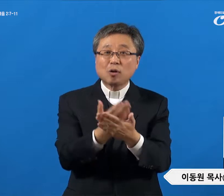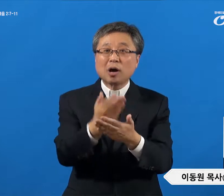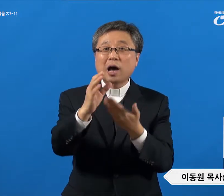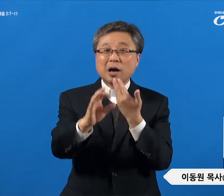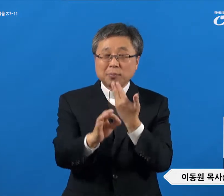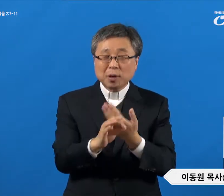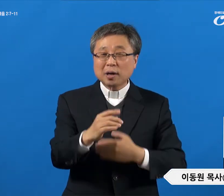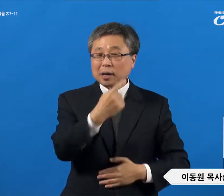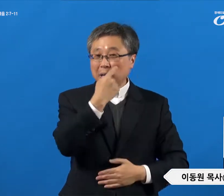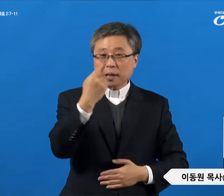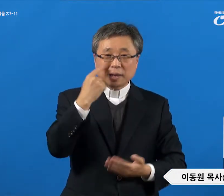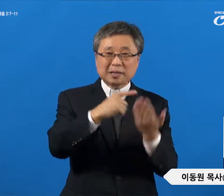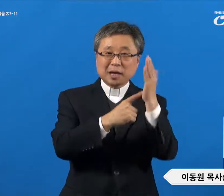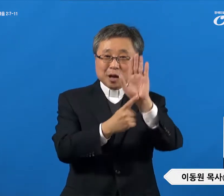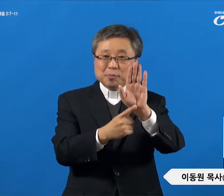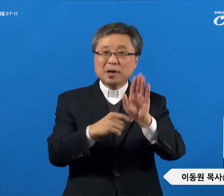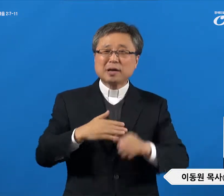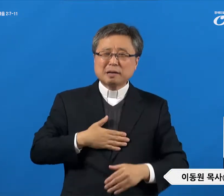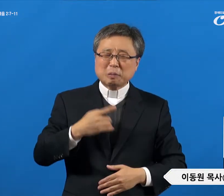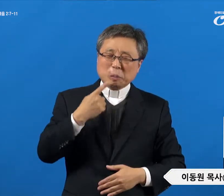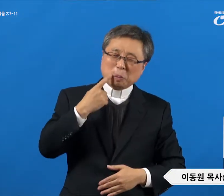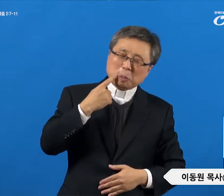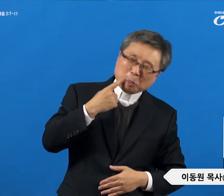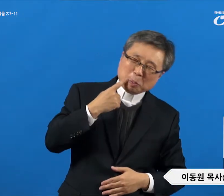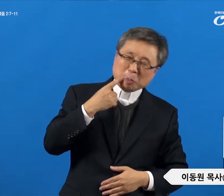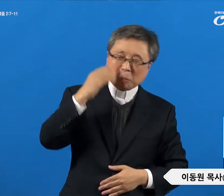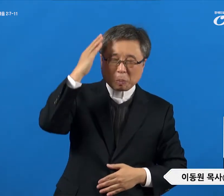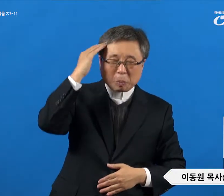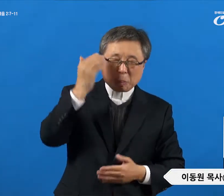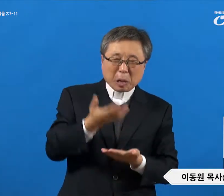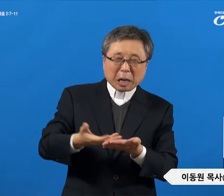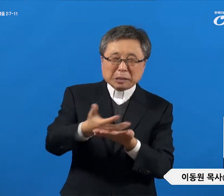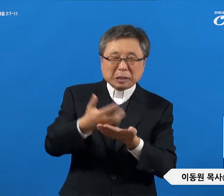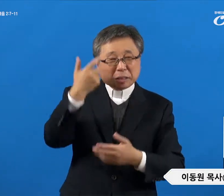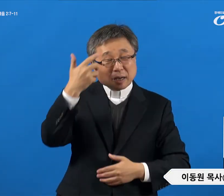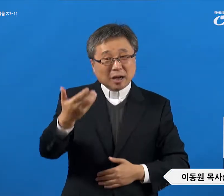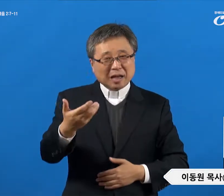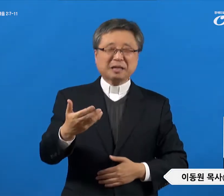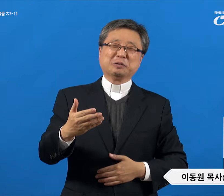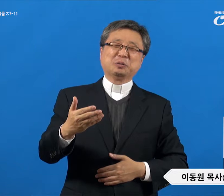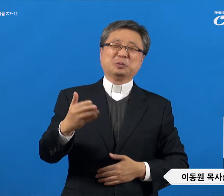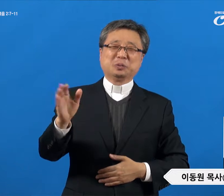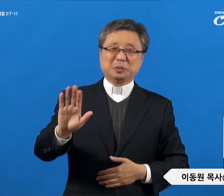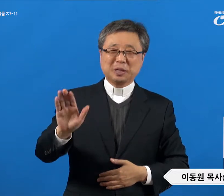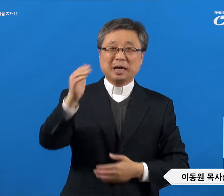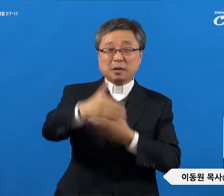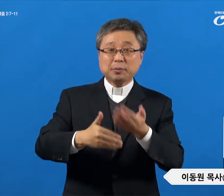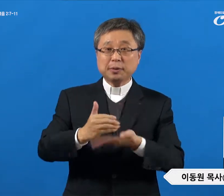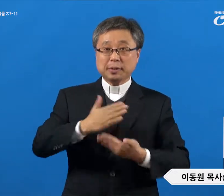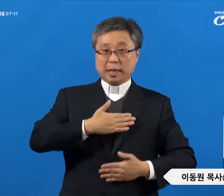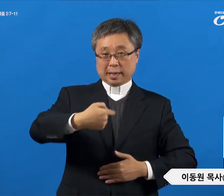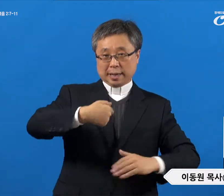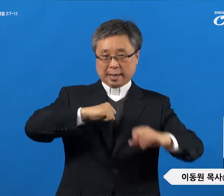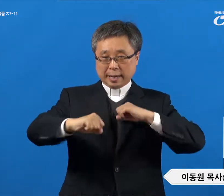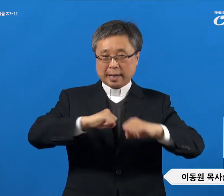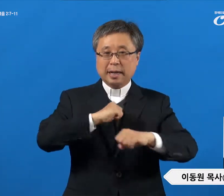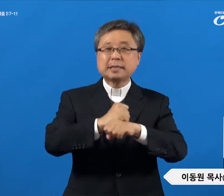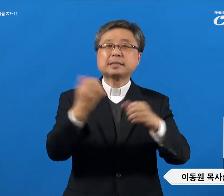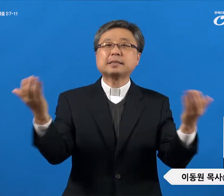간장인가? 간증의 뜻도 모르는 사람이 있어요. 간증. 하나님이 내게 행하신 일. 하나님과 나 사이만 있는